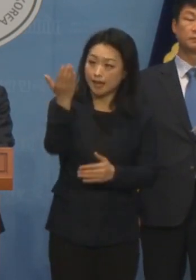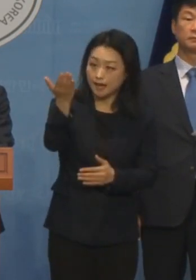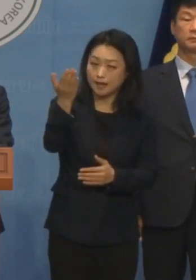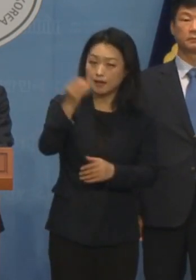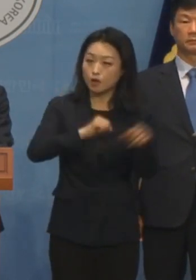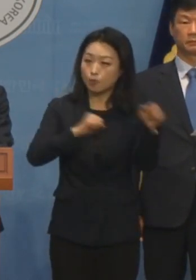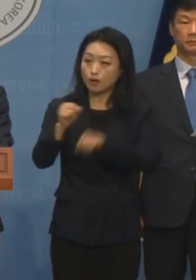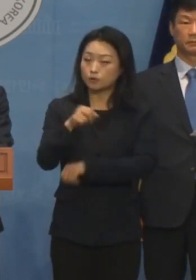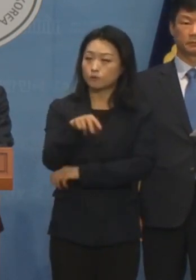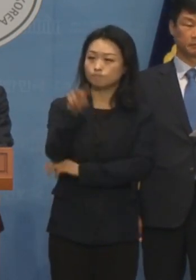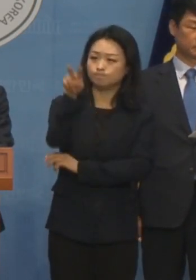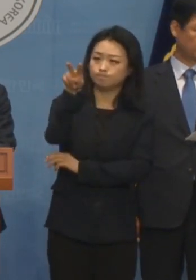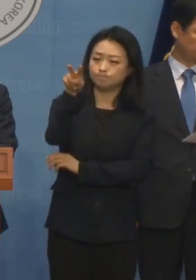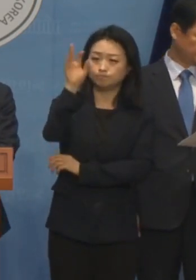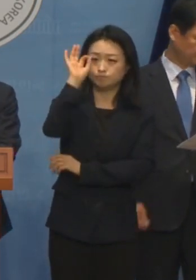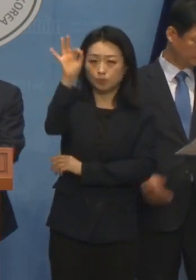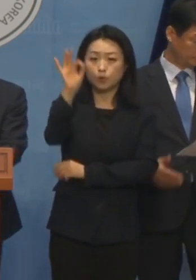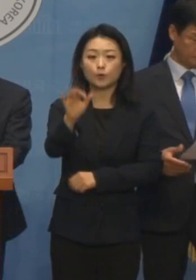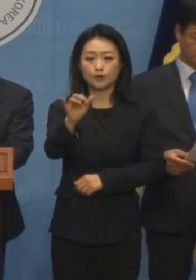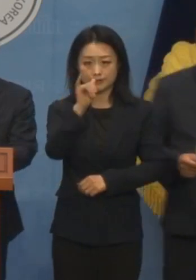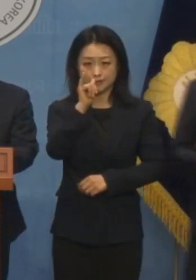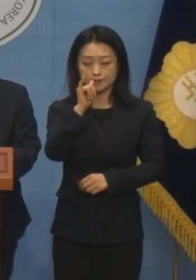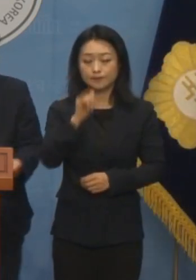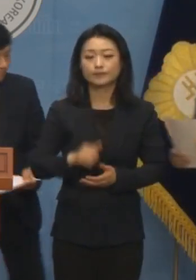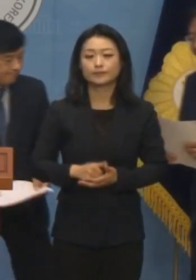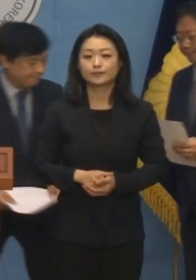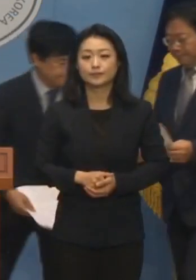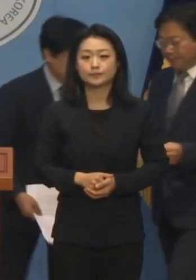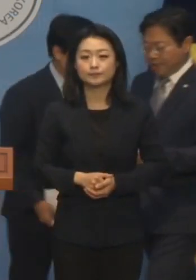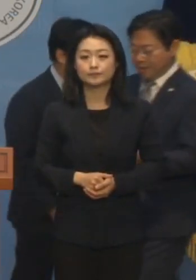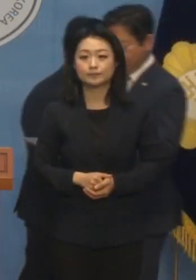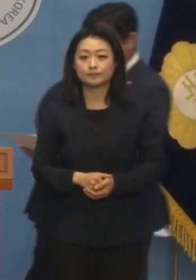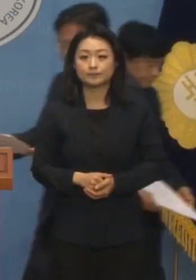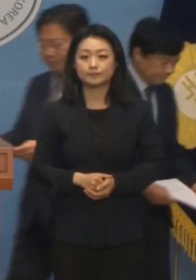있다는 점을 말씀드립니다.